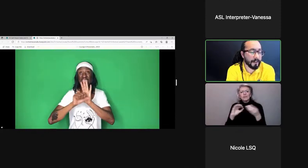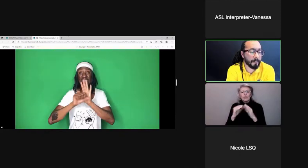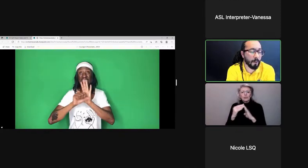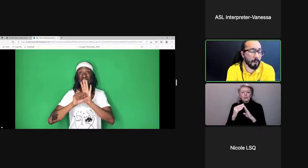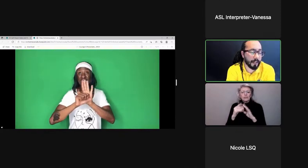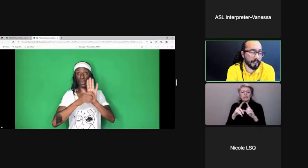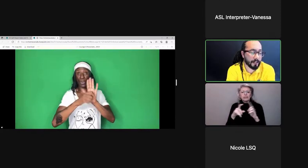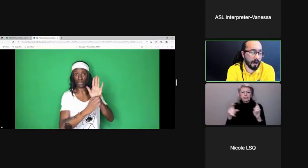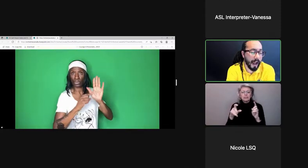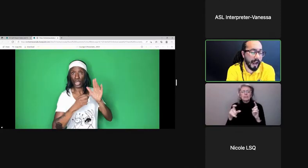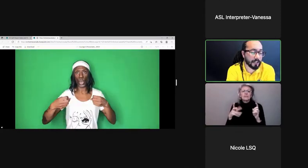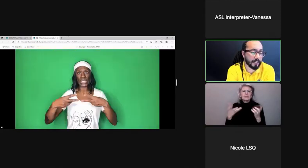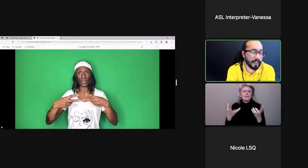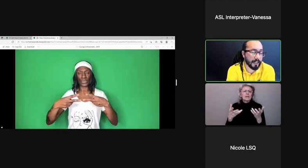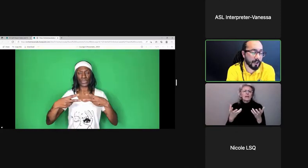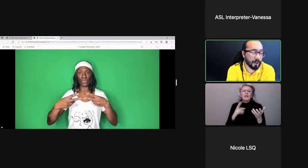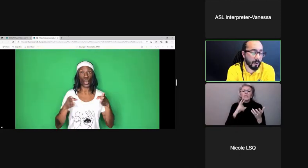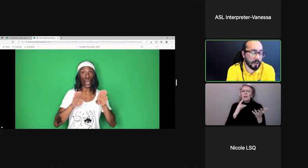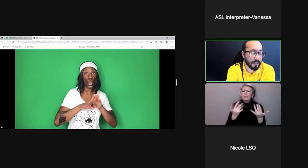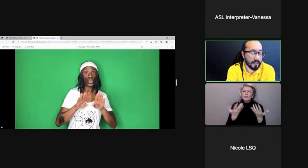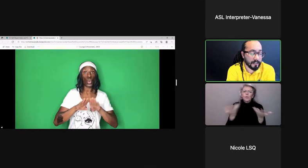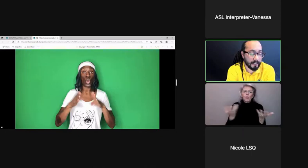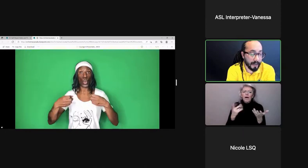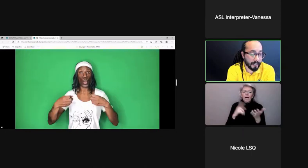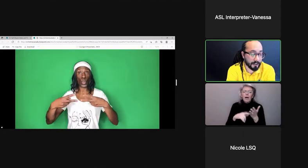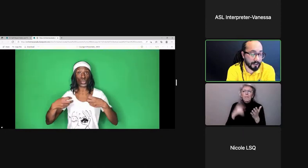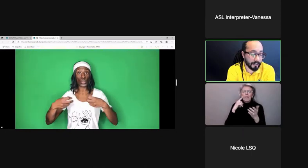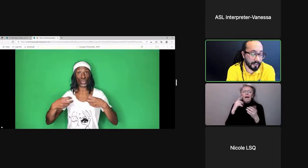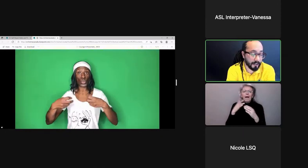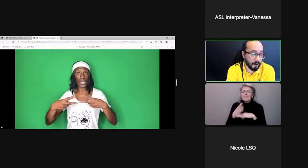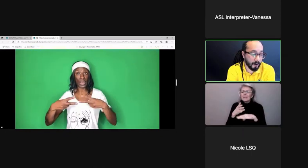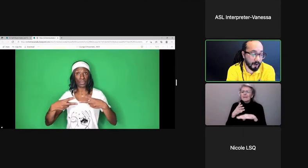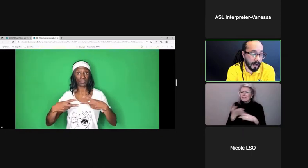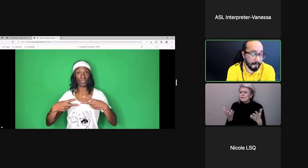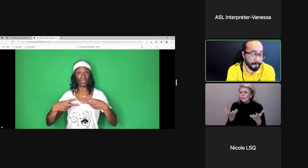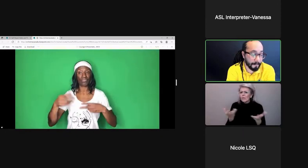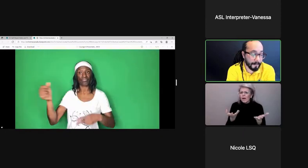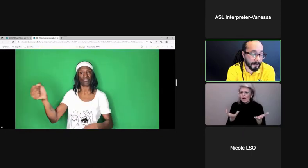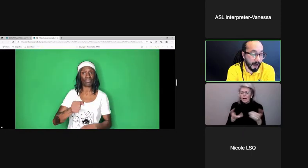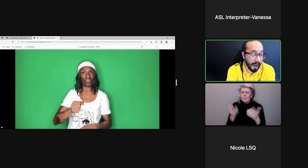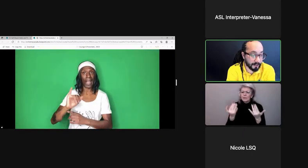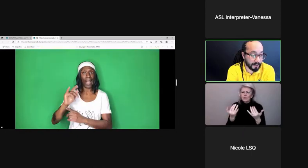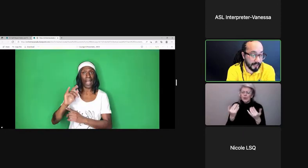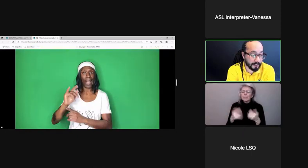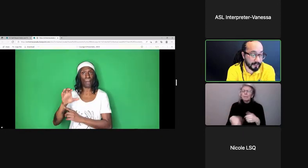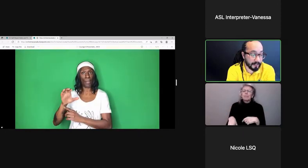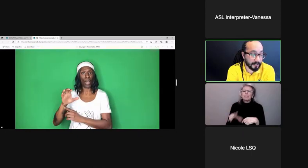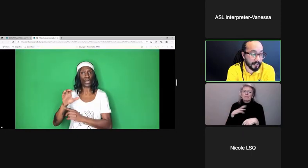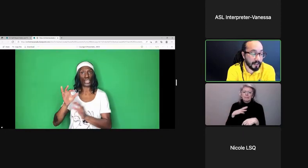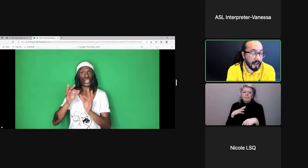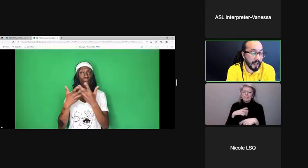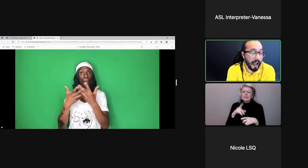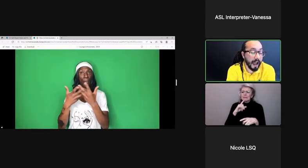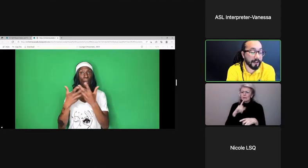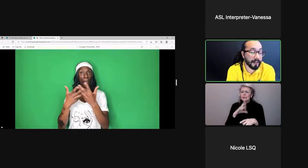Alors, qu'avons-nous besoin lorsqu'on pense à l'accessibilité? Il y a évidemment